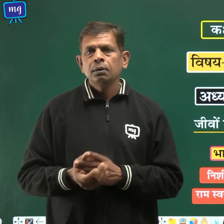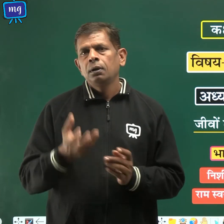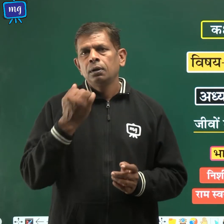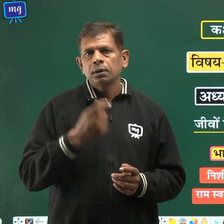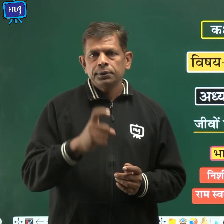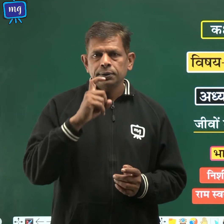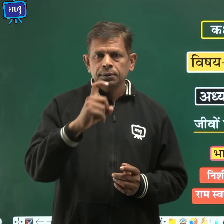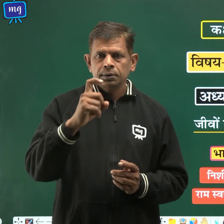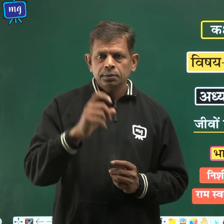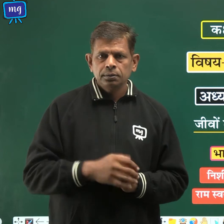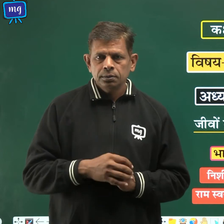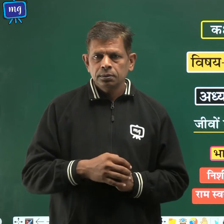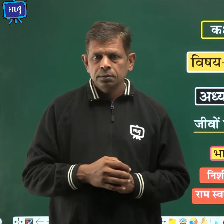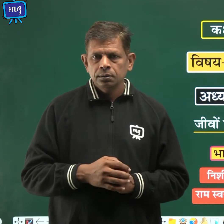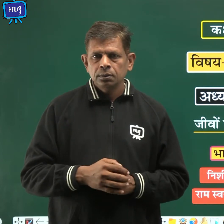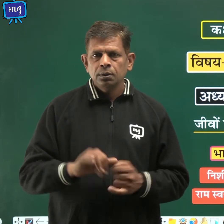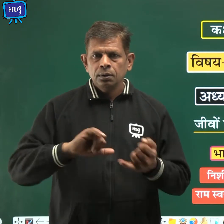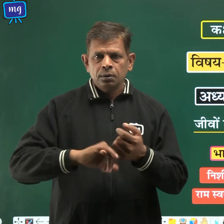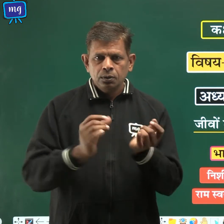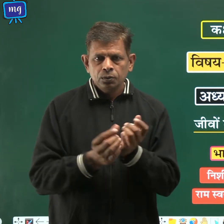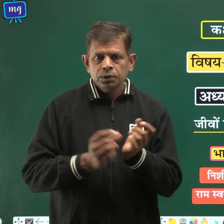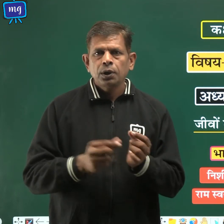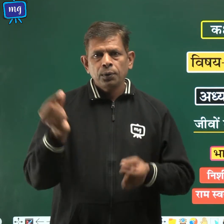कक्षा 7 विषय विज्ञान